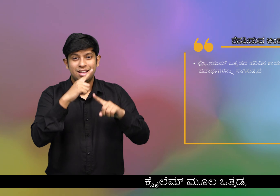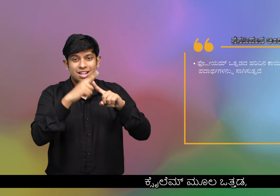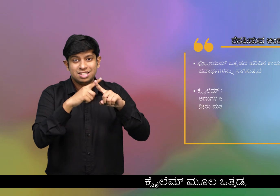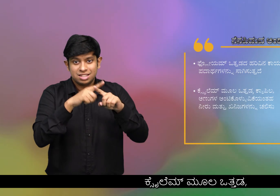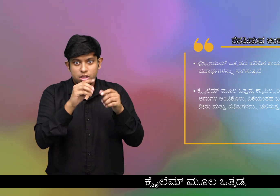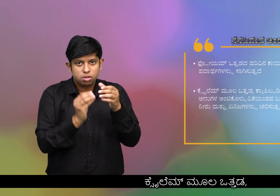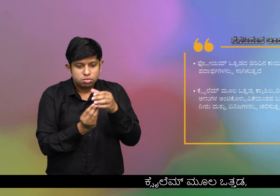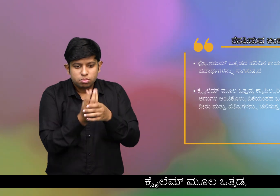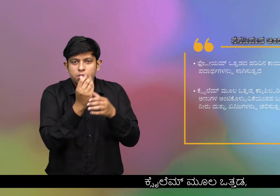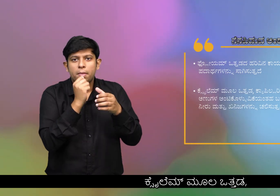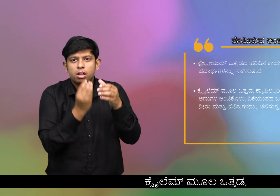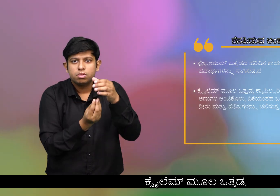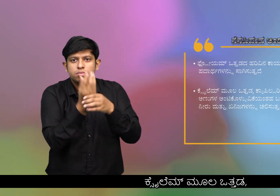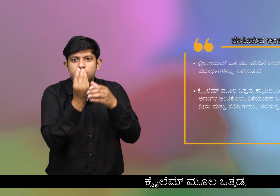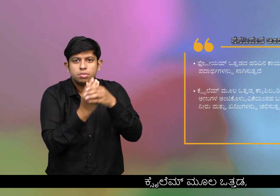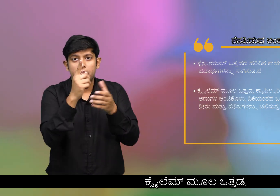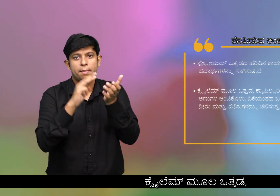ಕಸೈಲಮ್ ಮೂಲ ಒತ್ತಡ